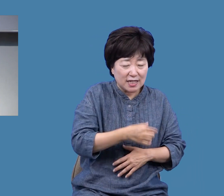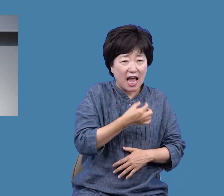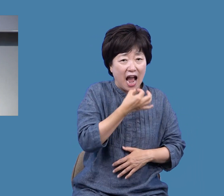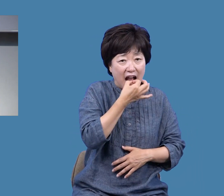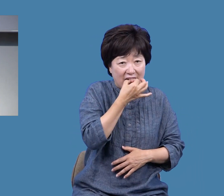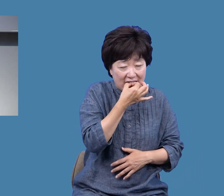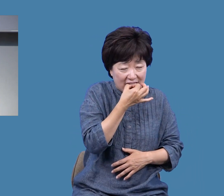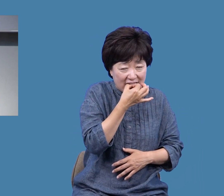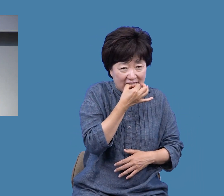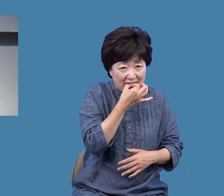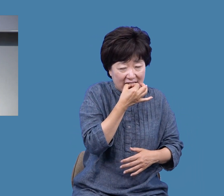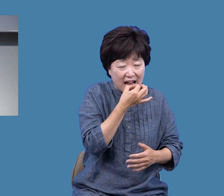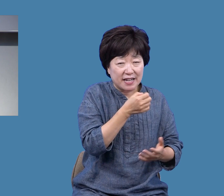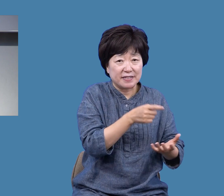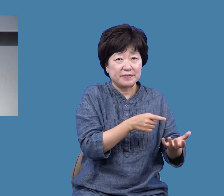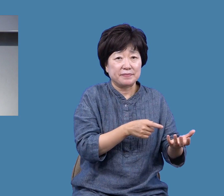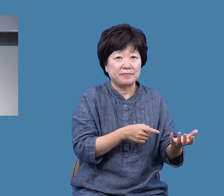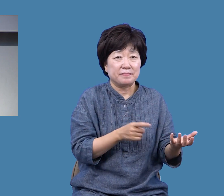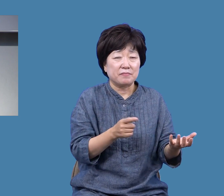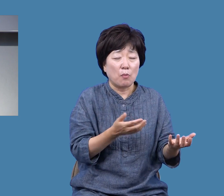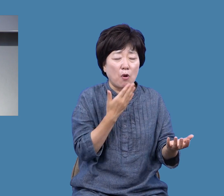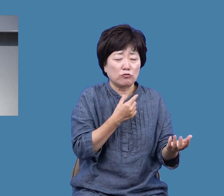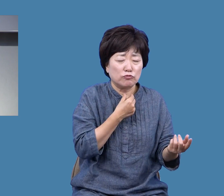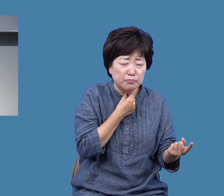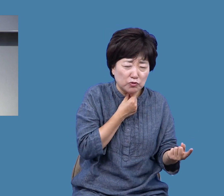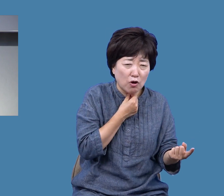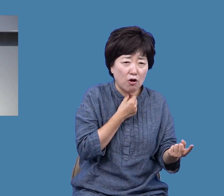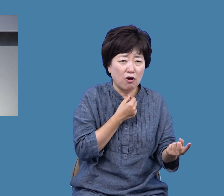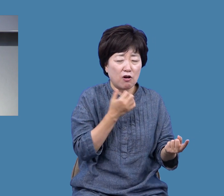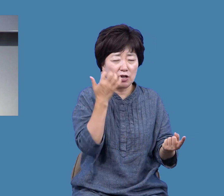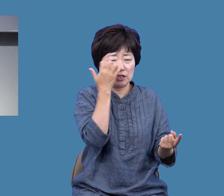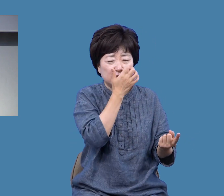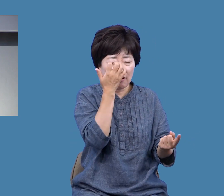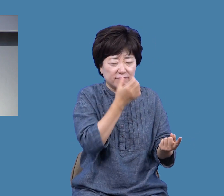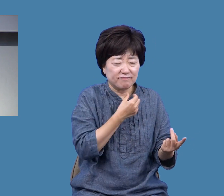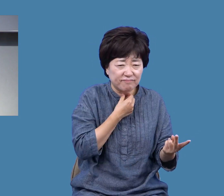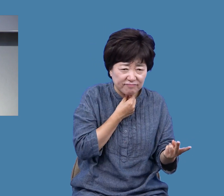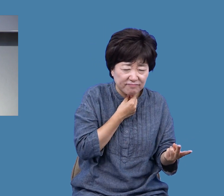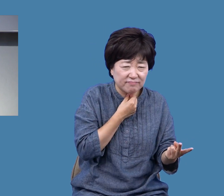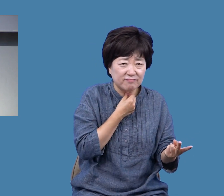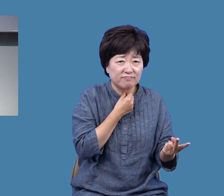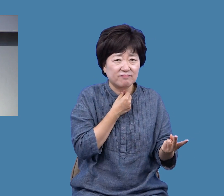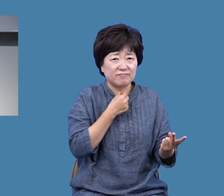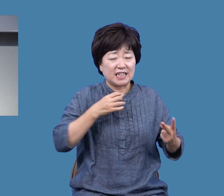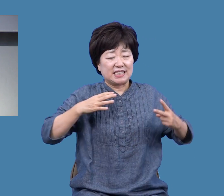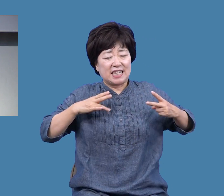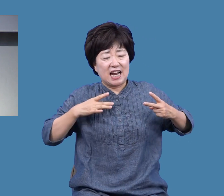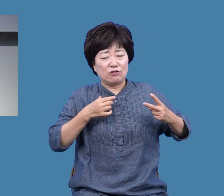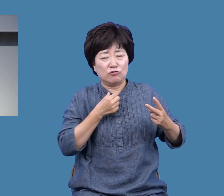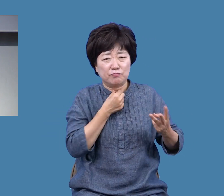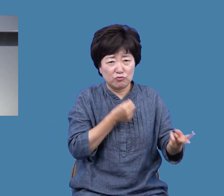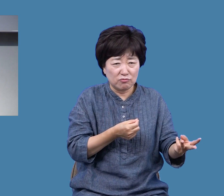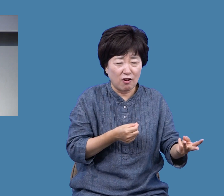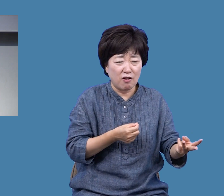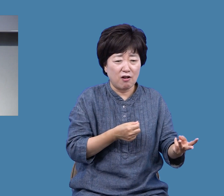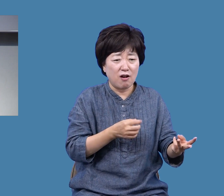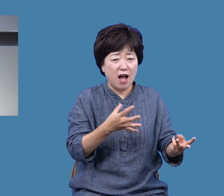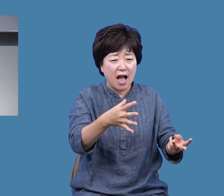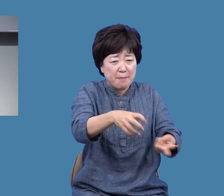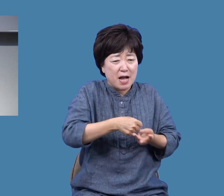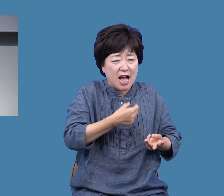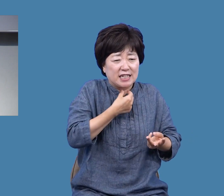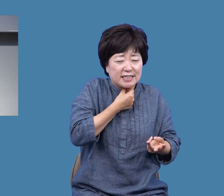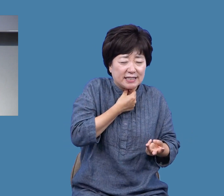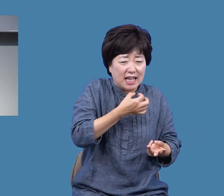요구하는 본능들이 있어요. 그것은 뭐 먹고 싶은 거, 뭐 성적인 욕구, 그다음에 뭐 자랑하고 싶은 거, 많이 소유하고 싶은